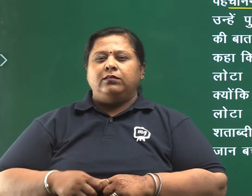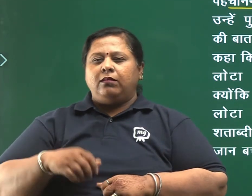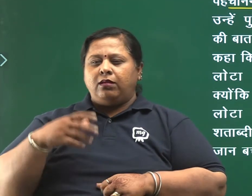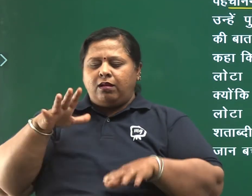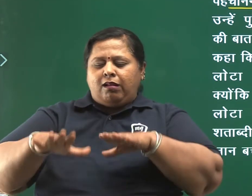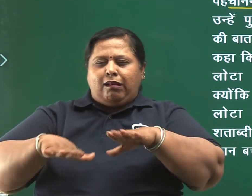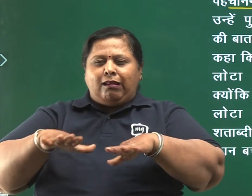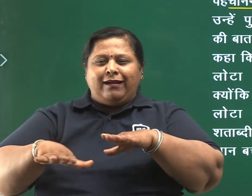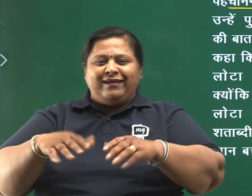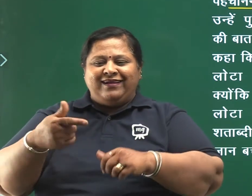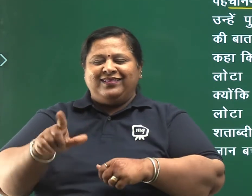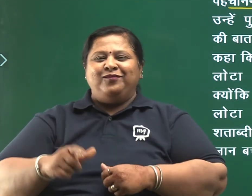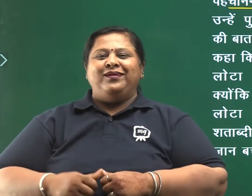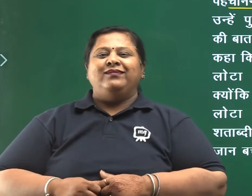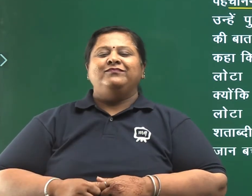अभिनय करते हुए